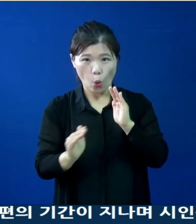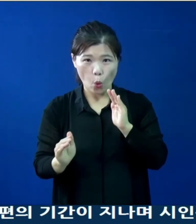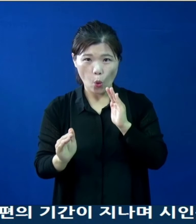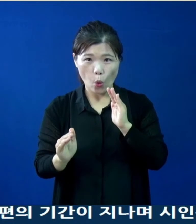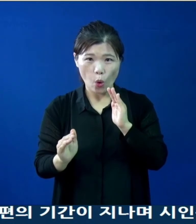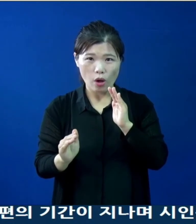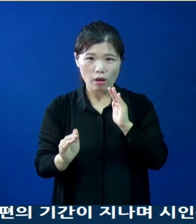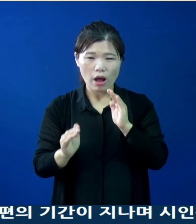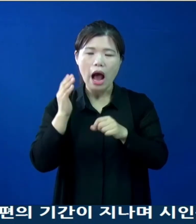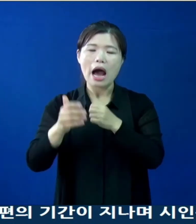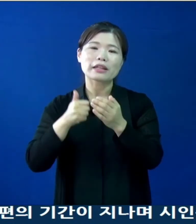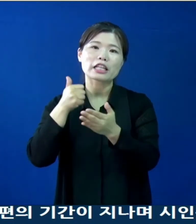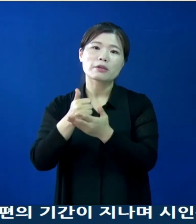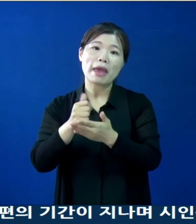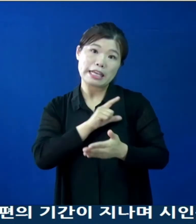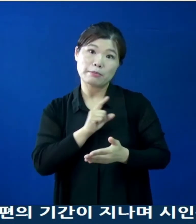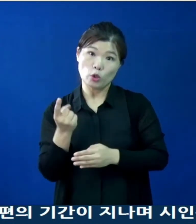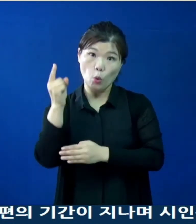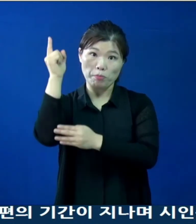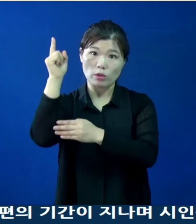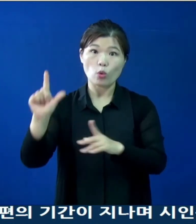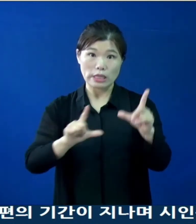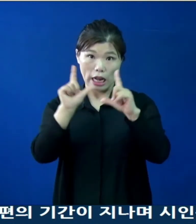높이고 삽니다. 아멘이시죠?